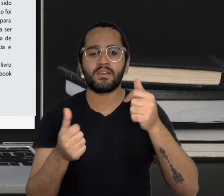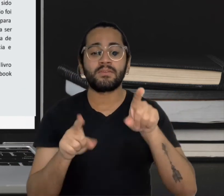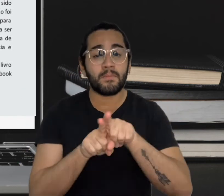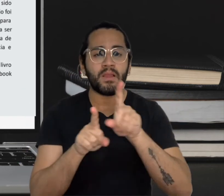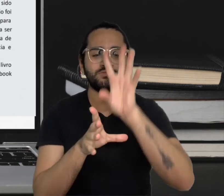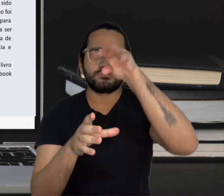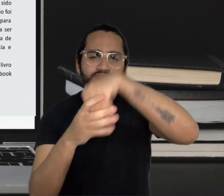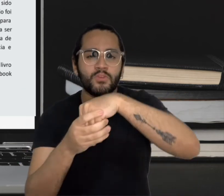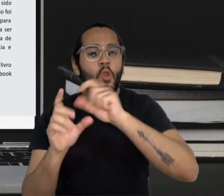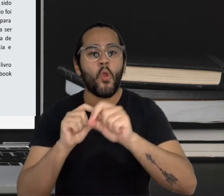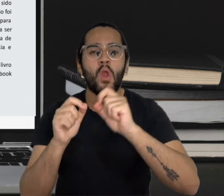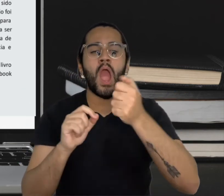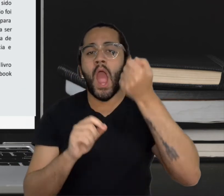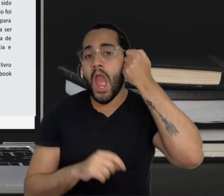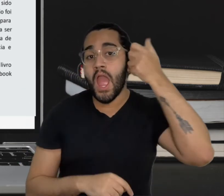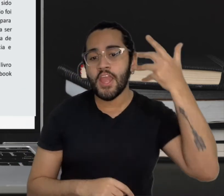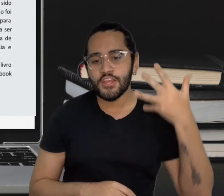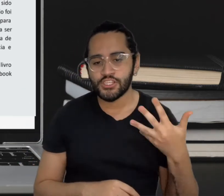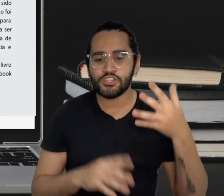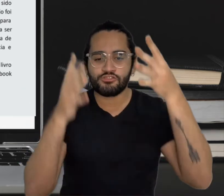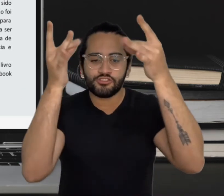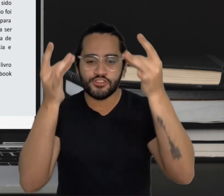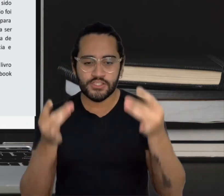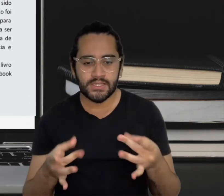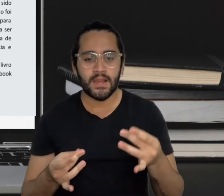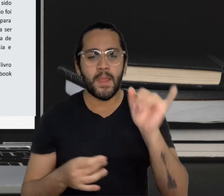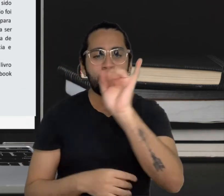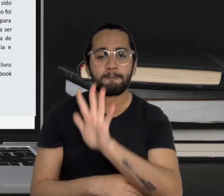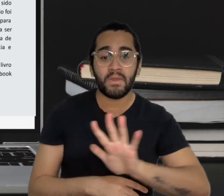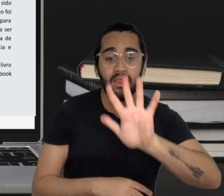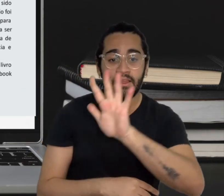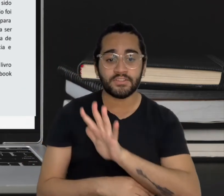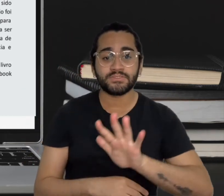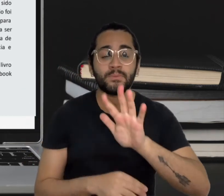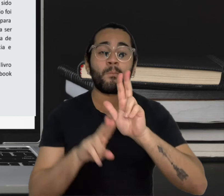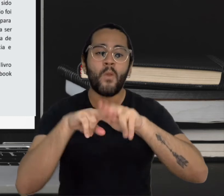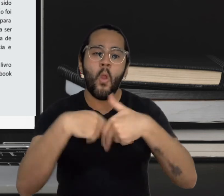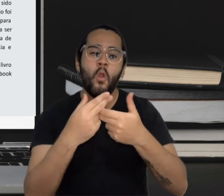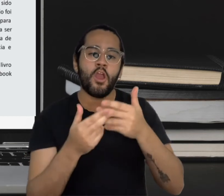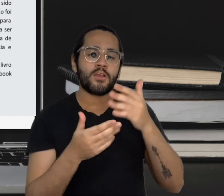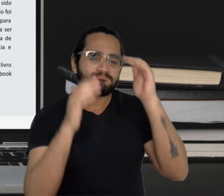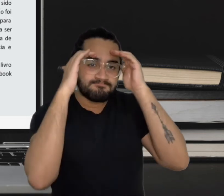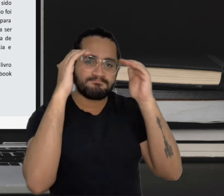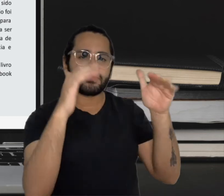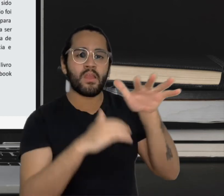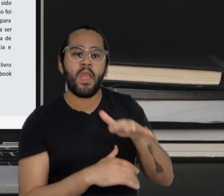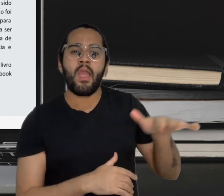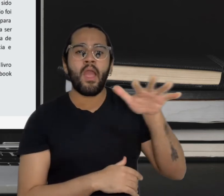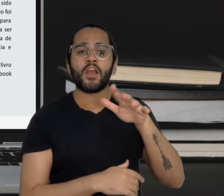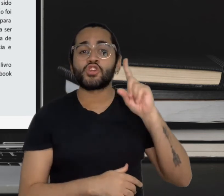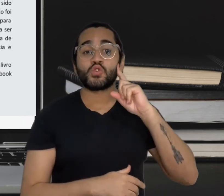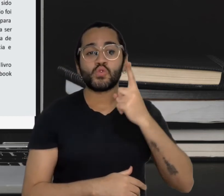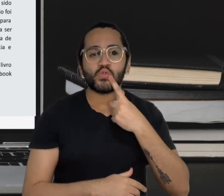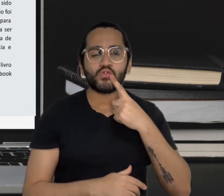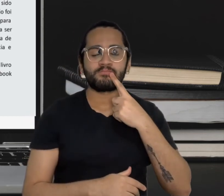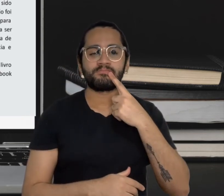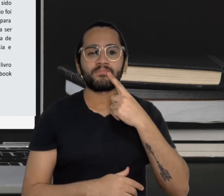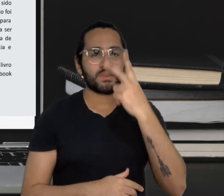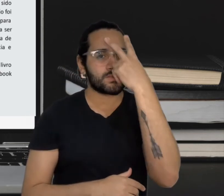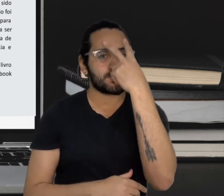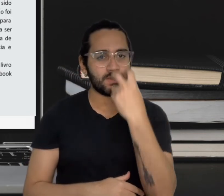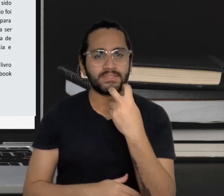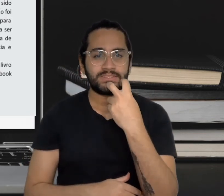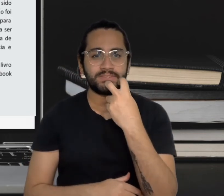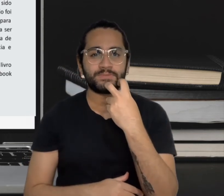do material. Além disso, nós ampliamos a proposta com a audiodescrição das imagens das pessoas com